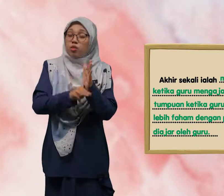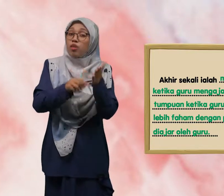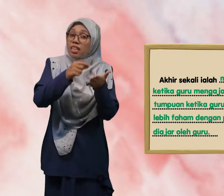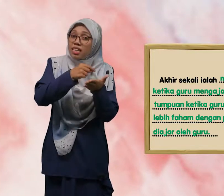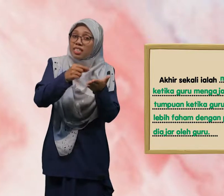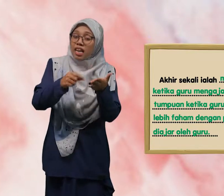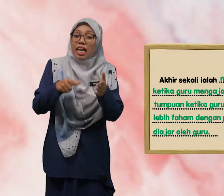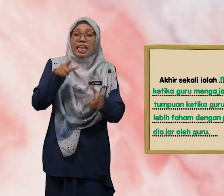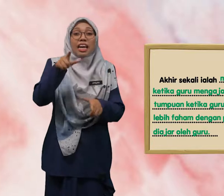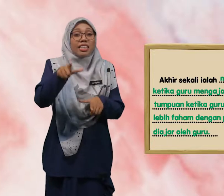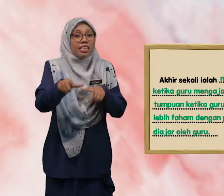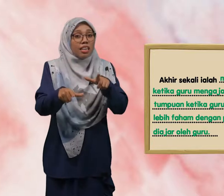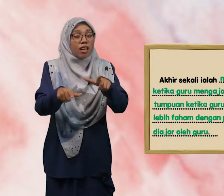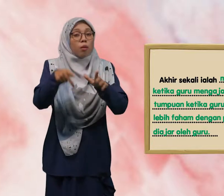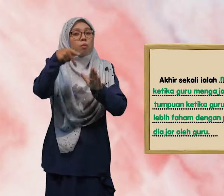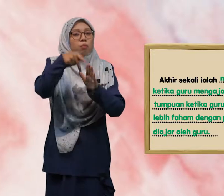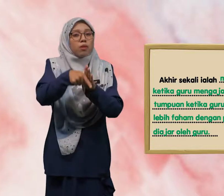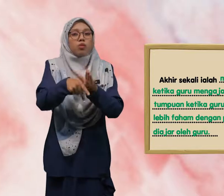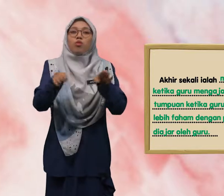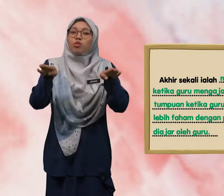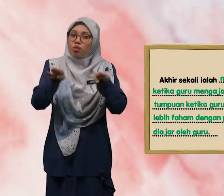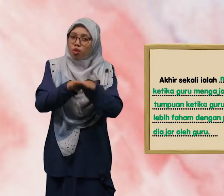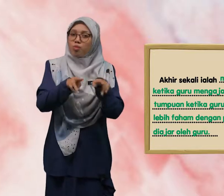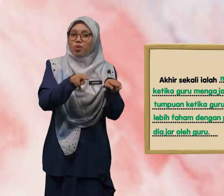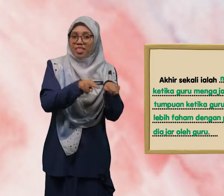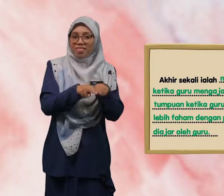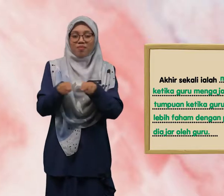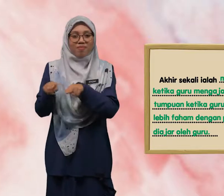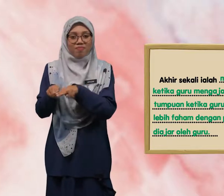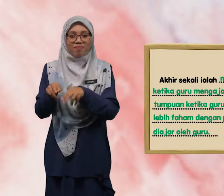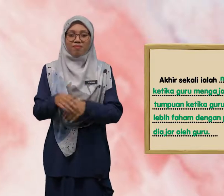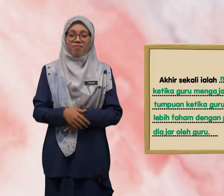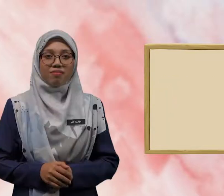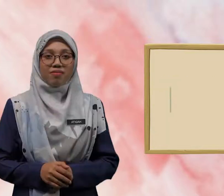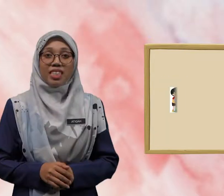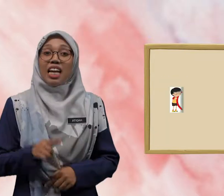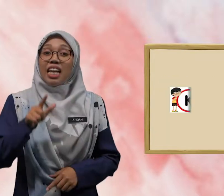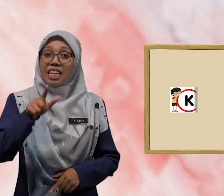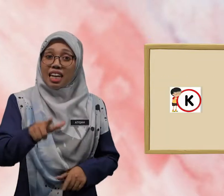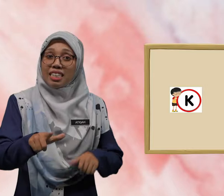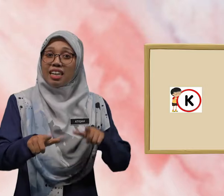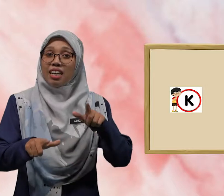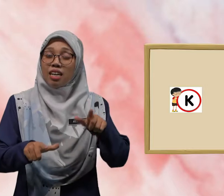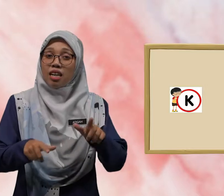menulis langkah penutup pula langkah